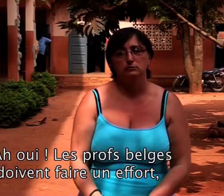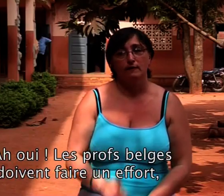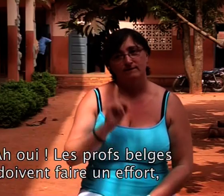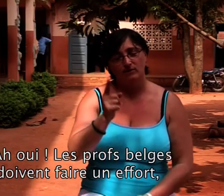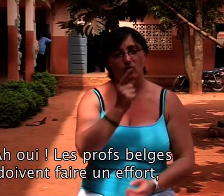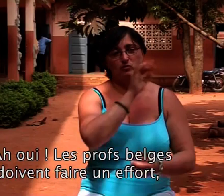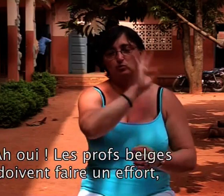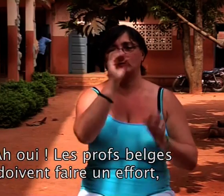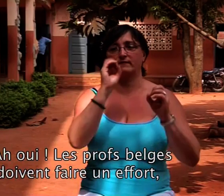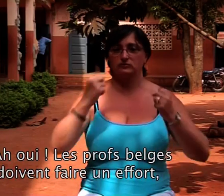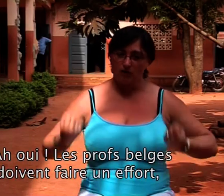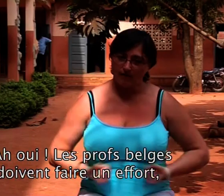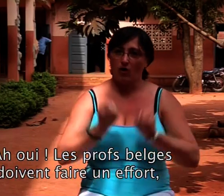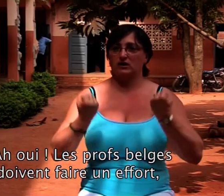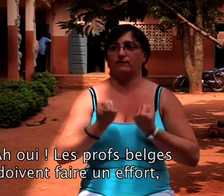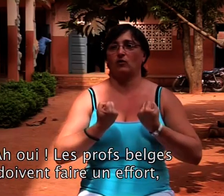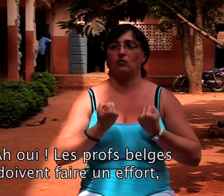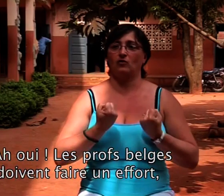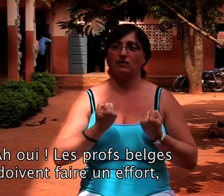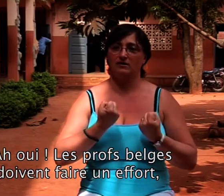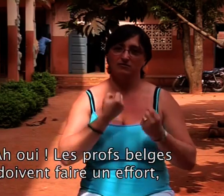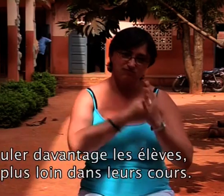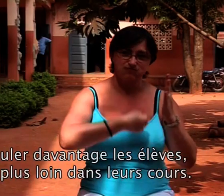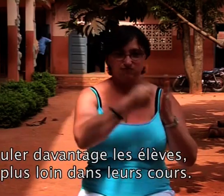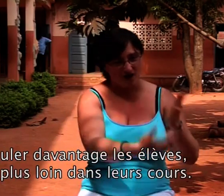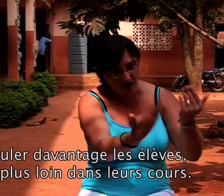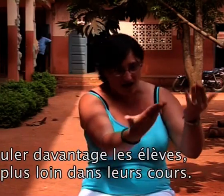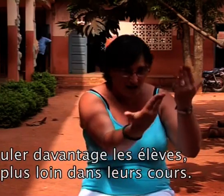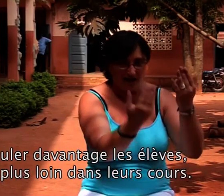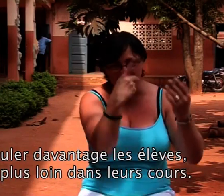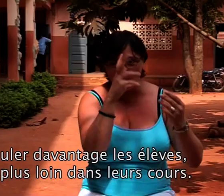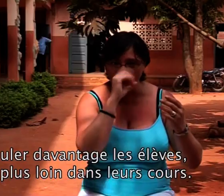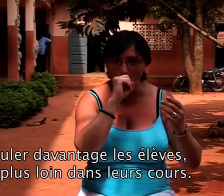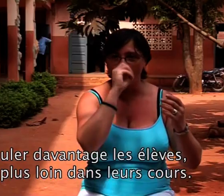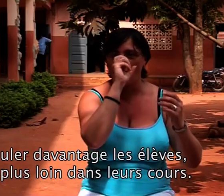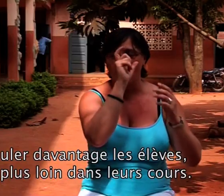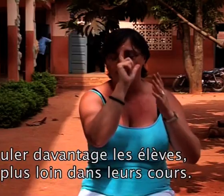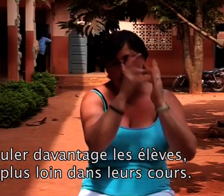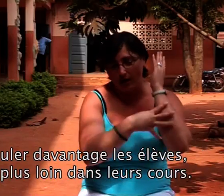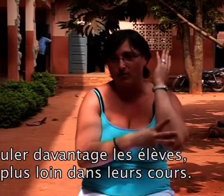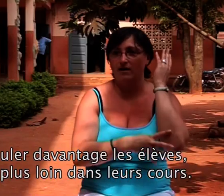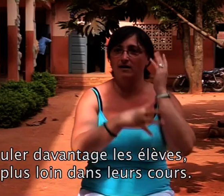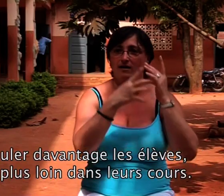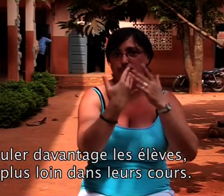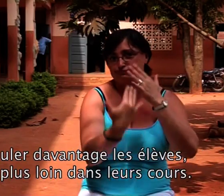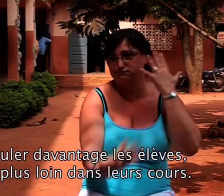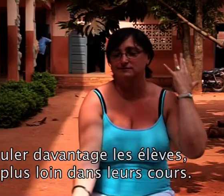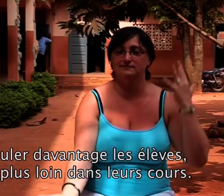Ah oui, oui. Il faut que les professeurs en Belgique fassent un effort et stimulent beaucoup plus les élèves et aillent beaucoup plus